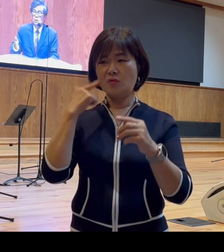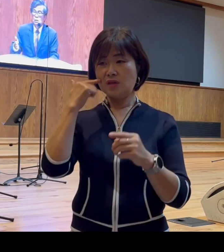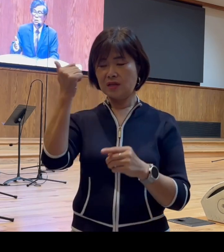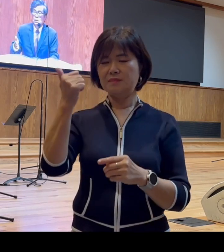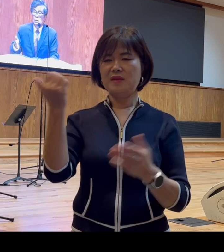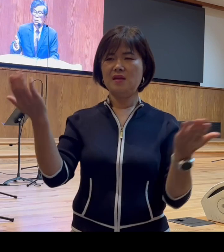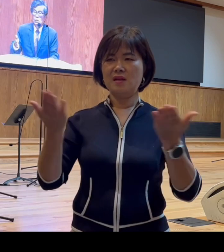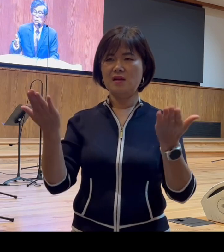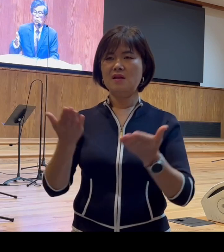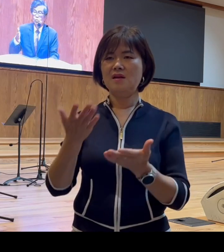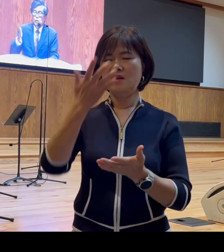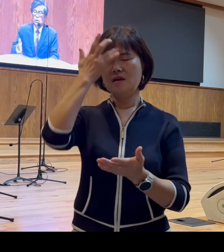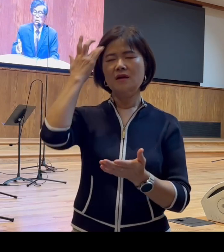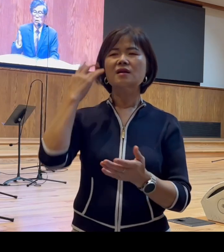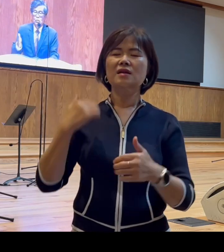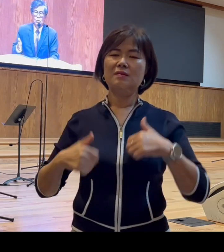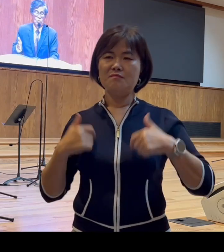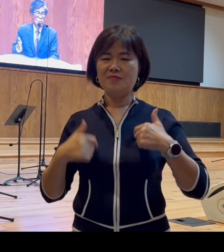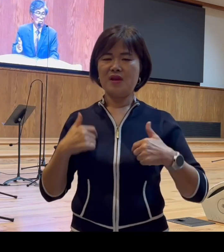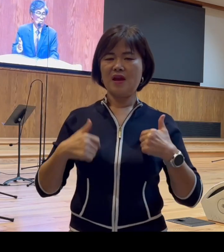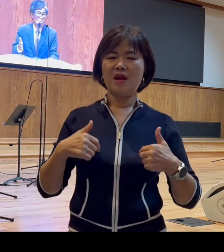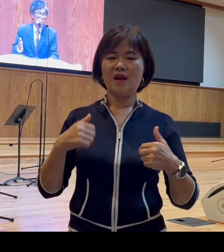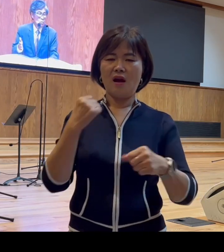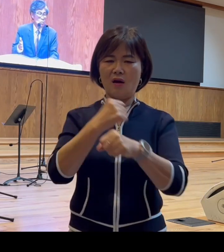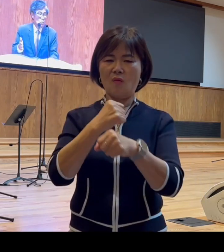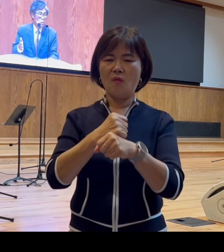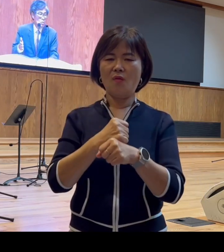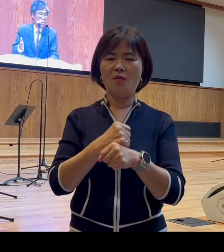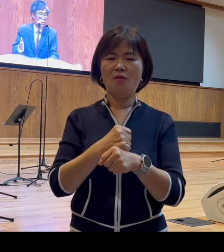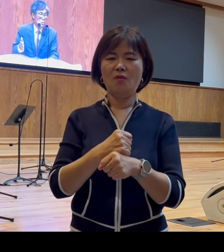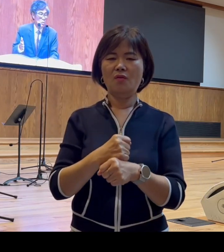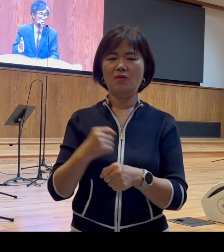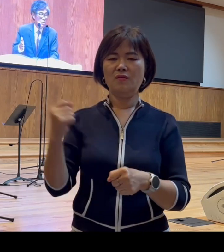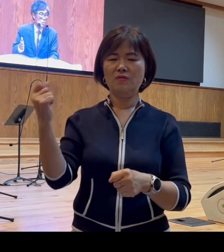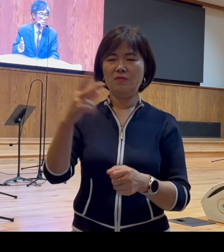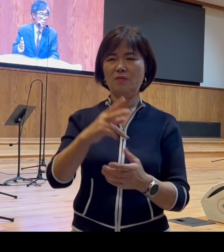목회를 유쾌하게 하고